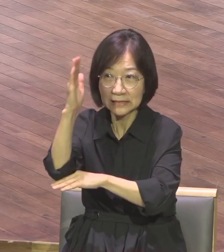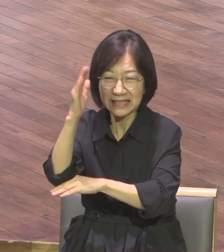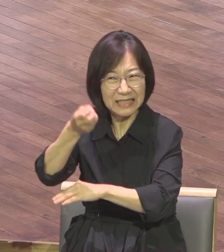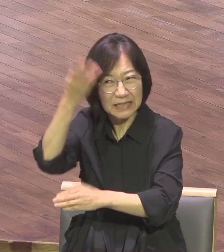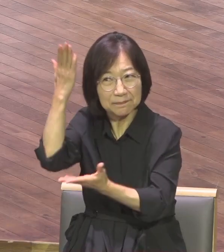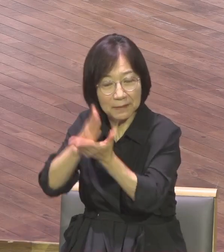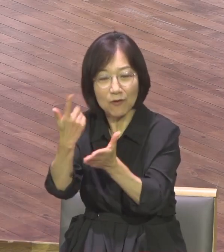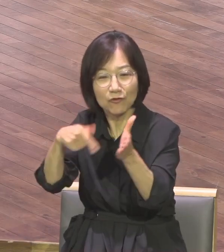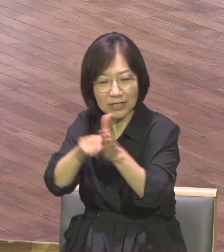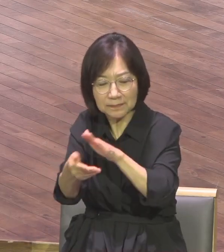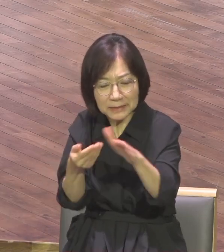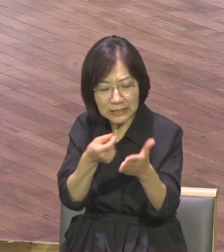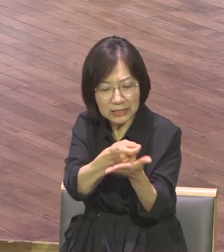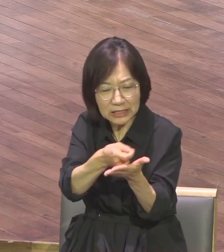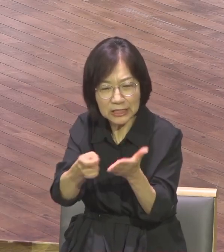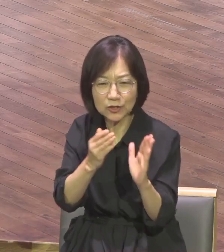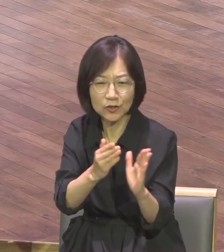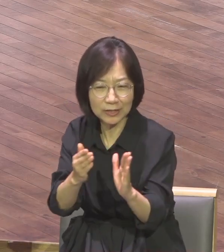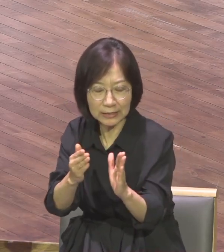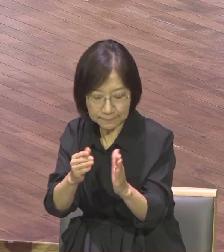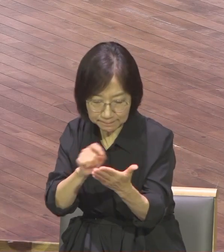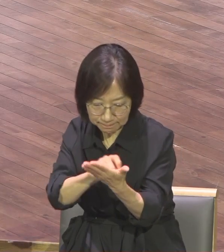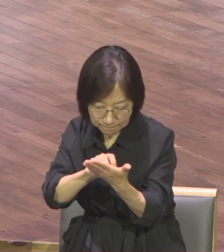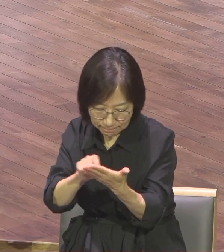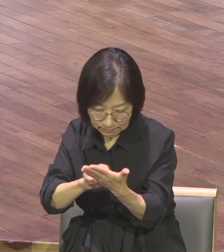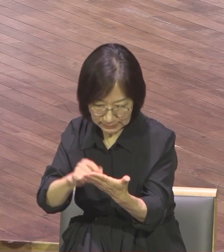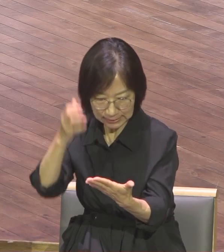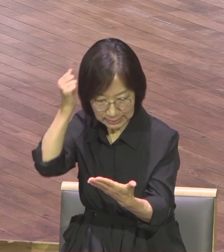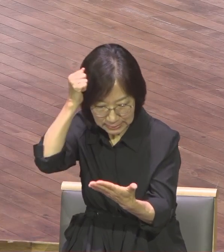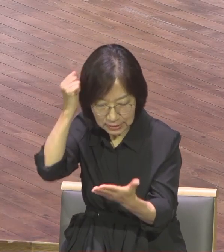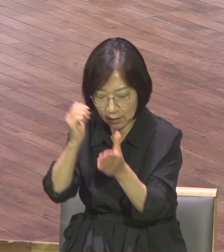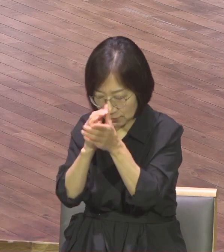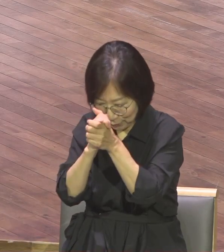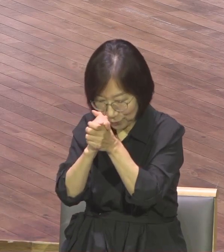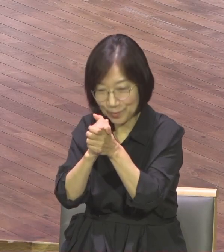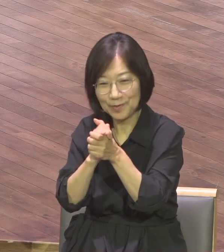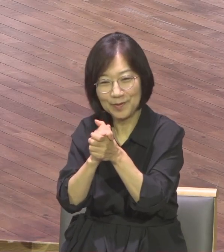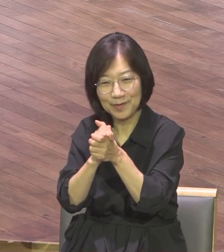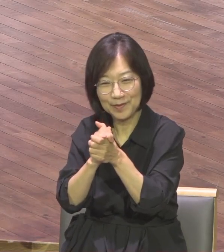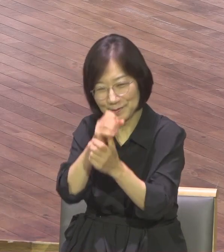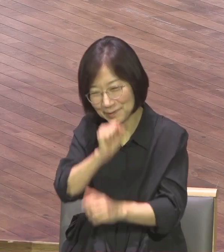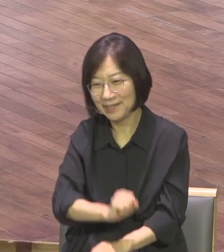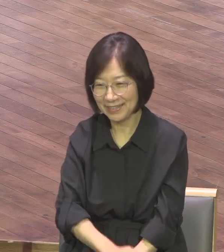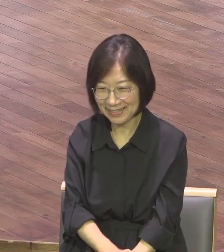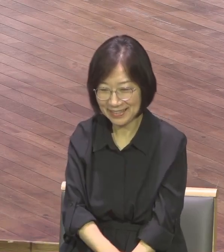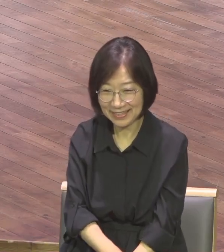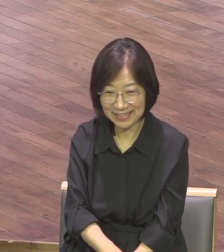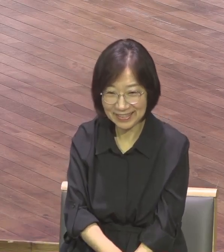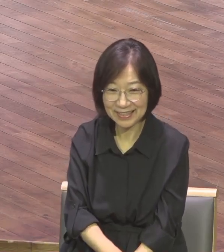겁니다 기도할 게 없어요 기도 어떻게 하는지 몰라요